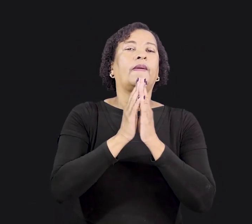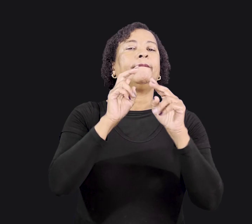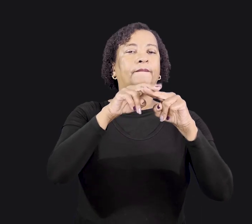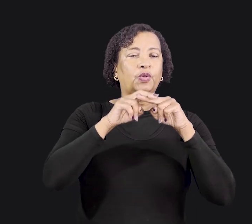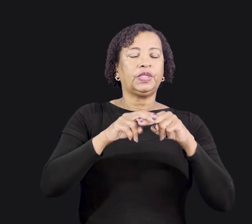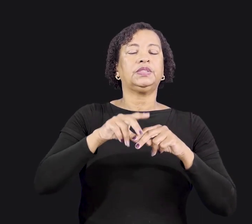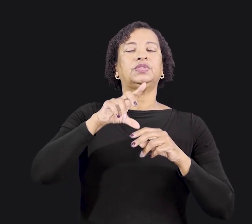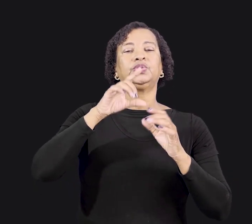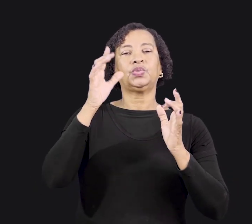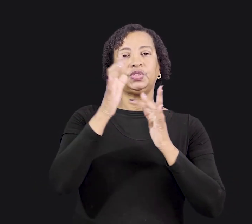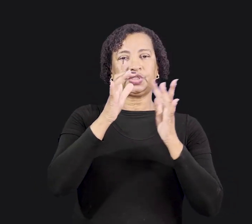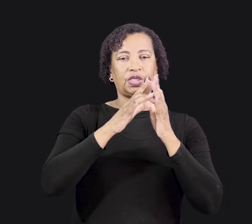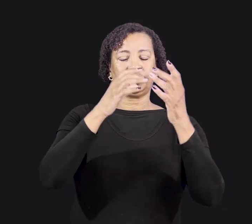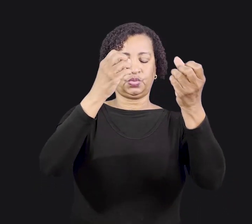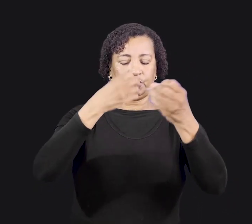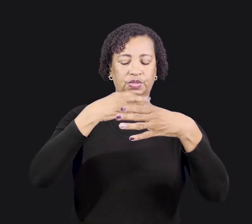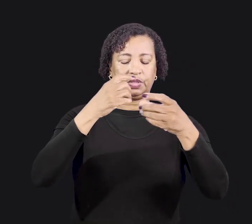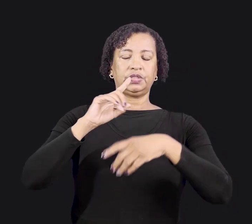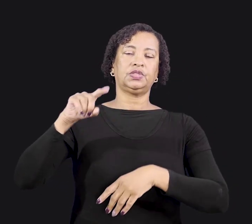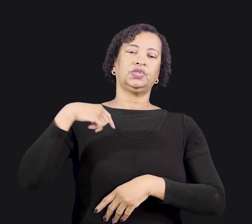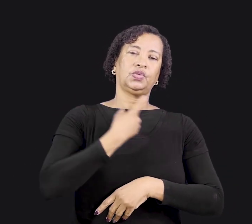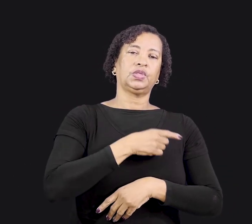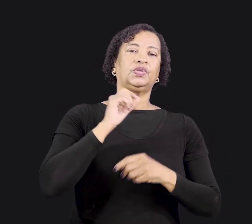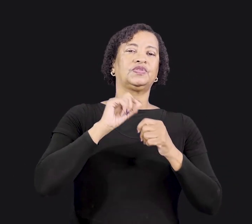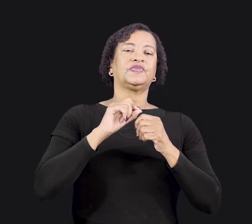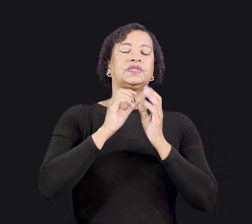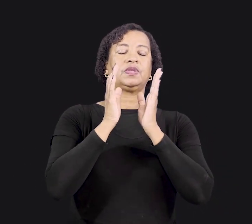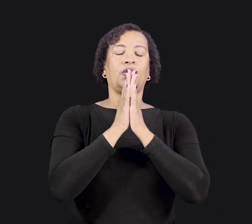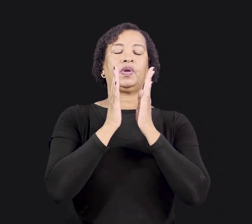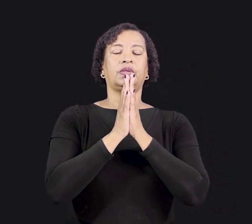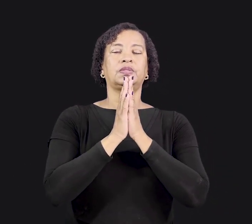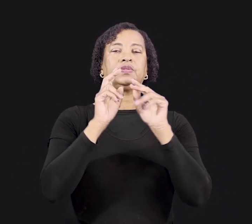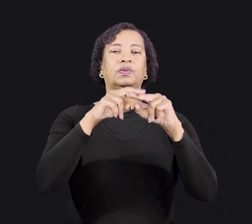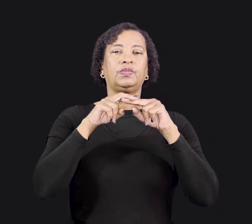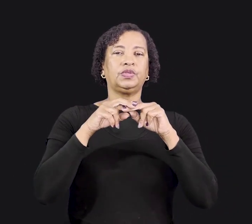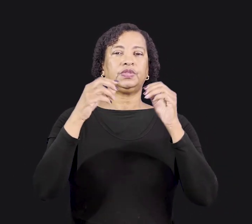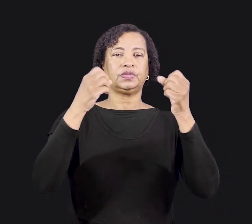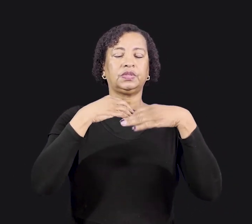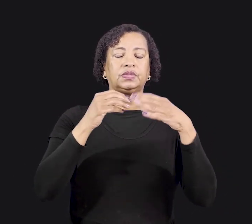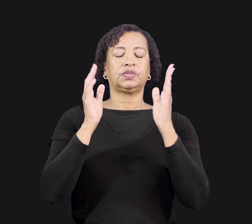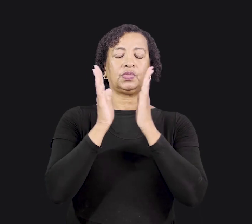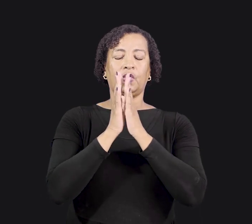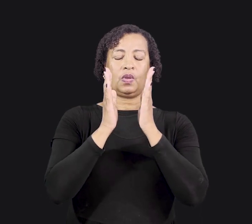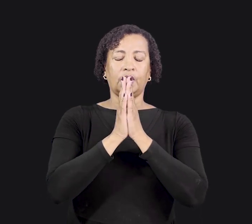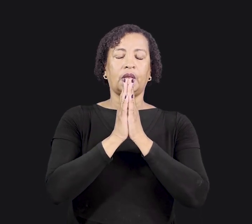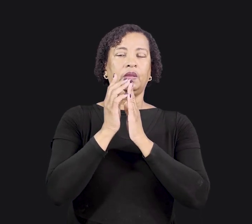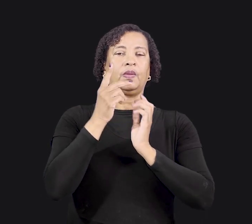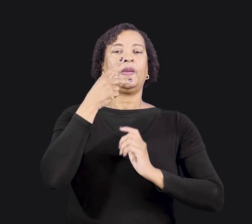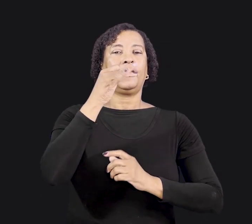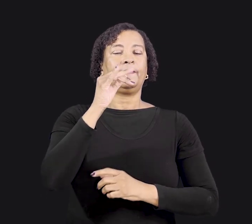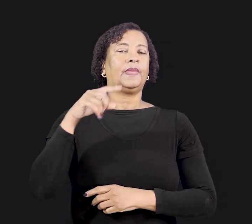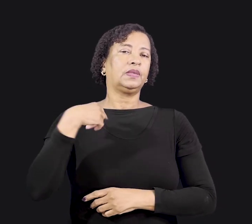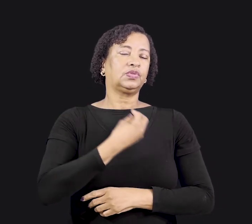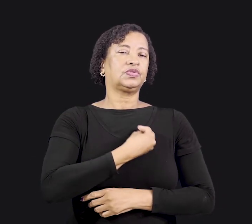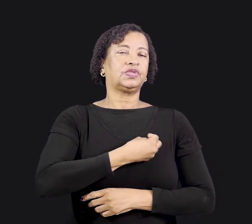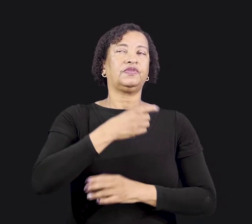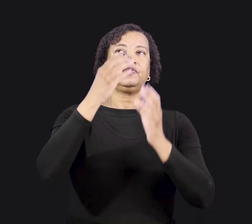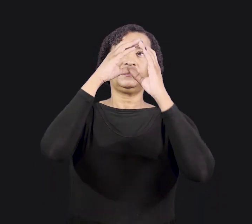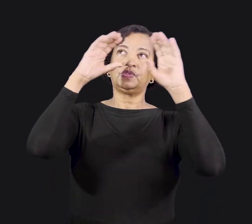ensinou a fazer essa oração. Foi por isso que Jesus nos ensinou a orar dessa maneira. Pai nosso que estás nos céus, teu nome,